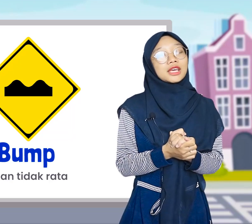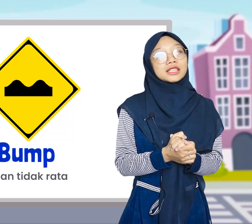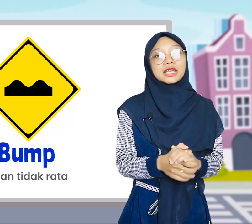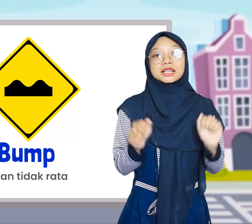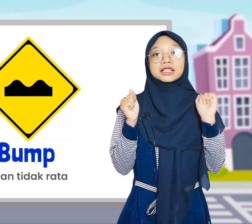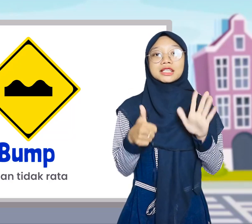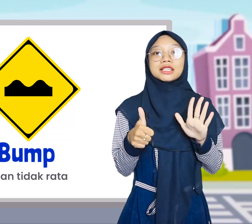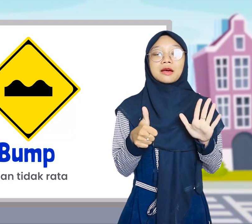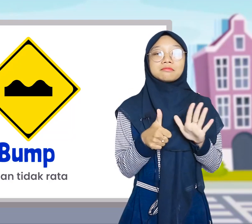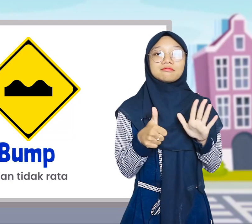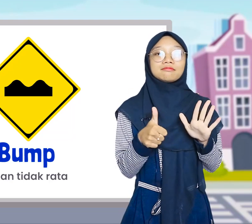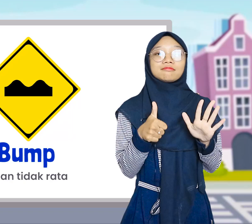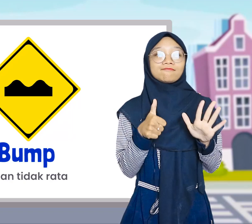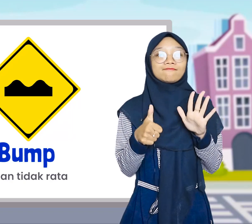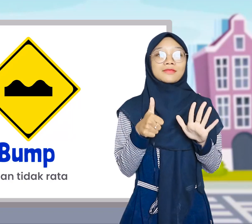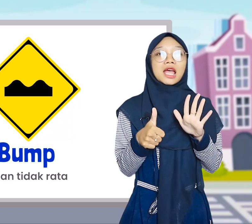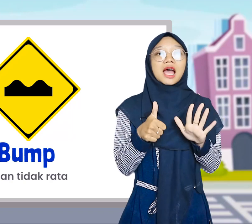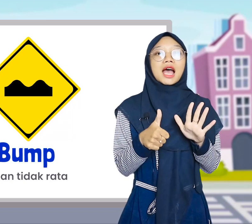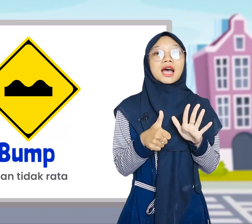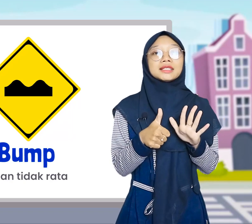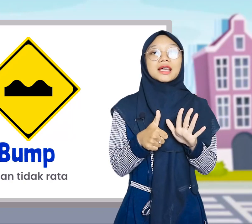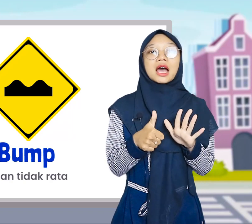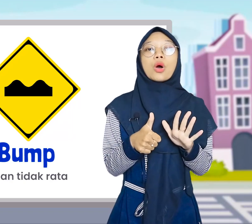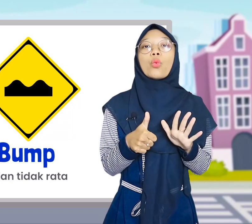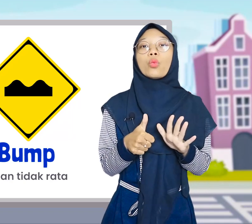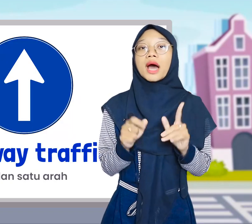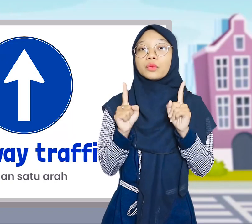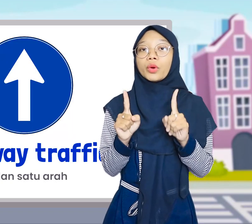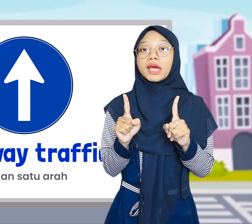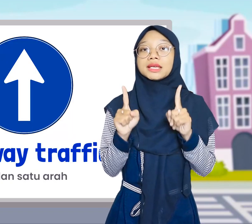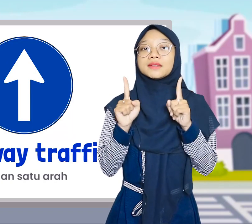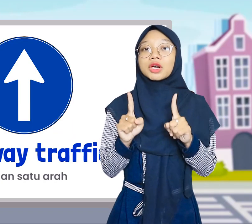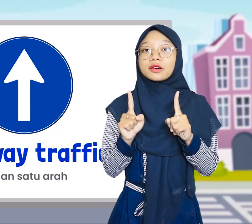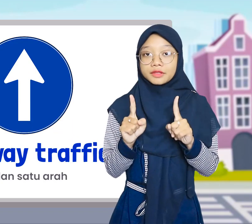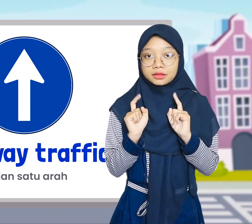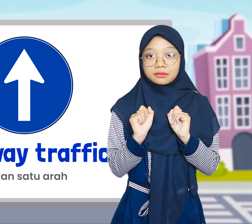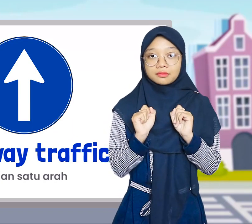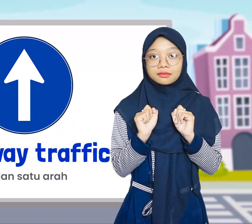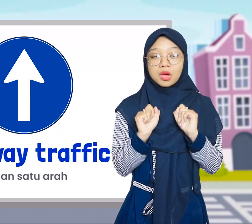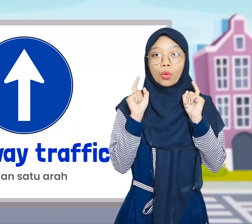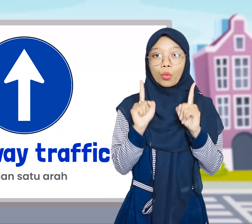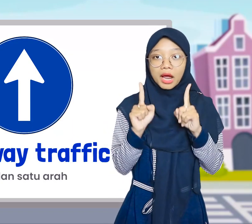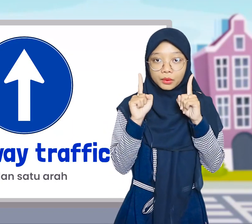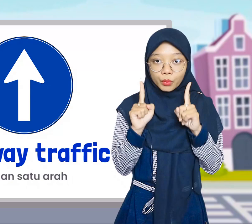Kemudian yang keenam ada one way traffic. One